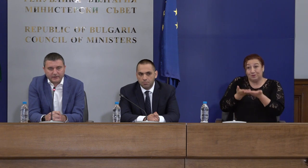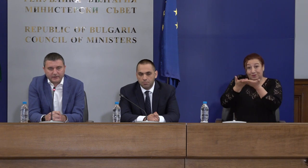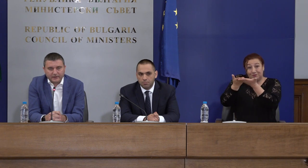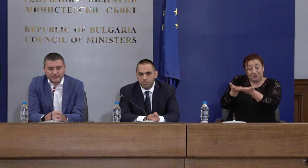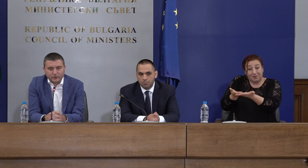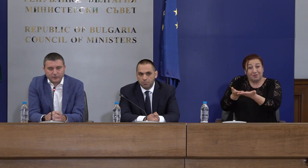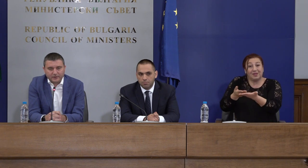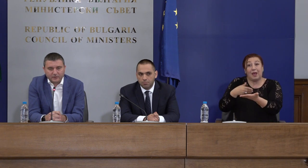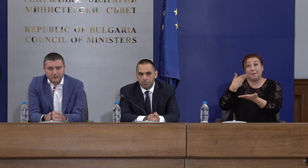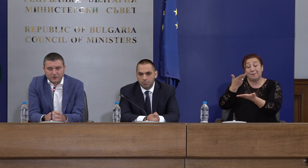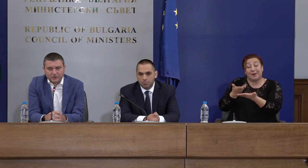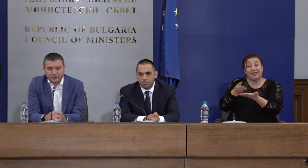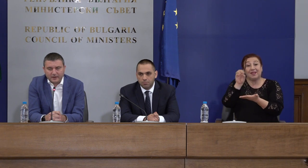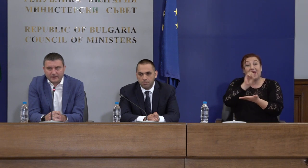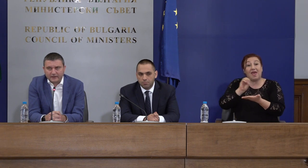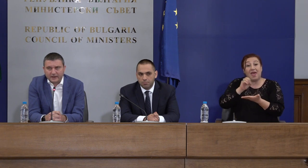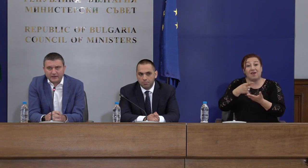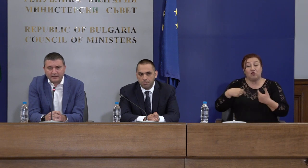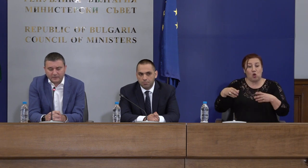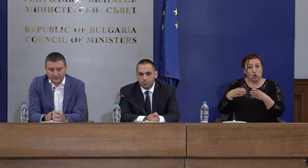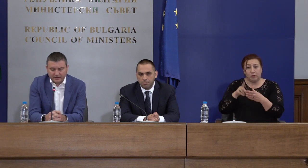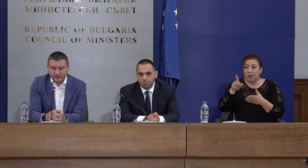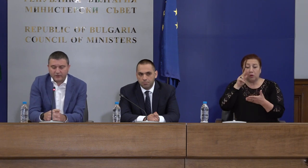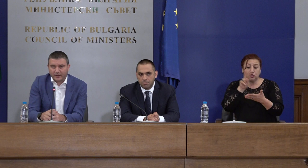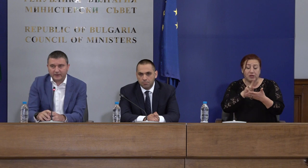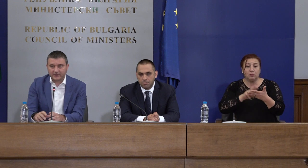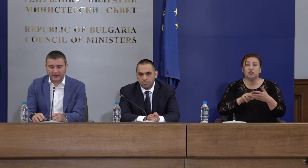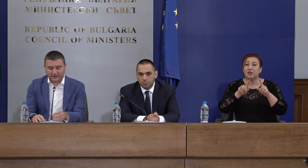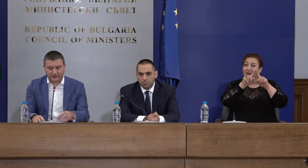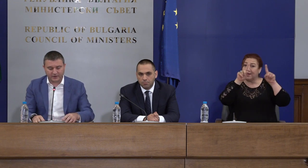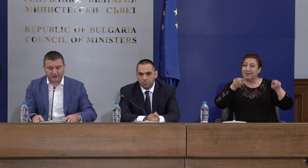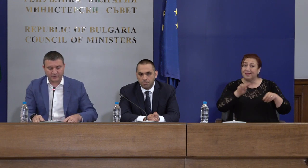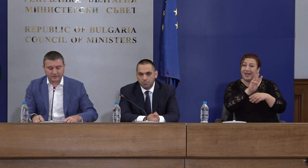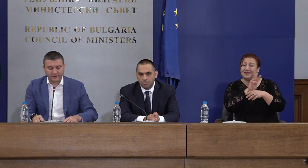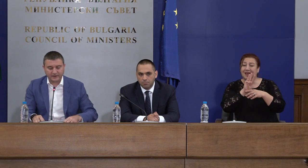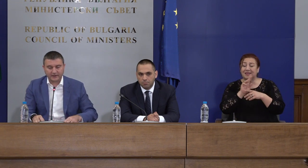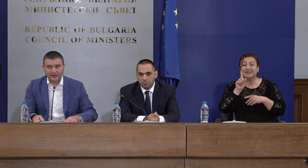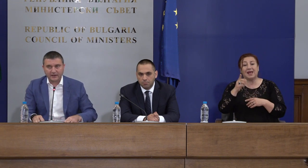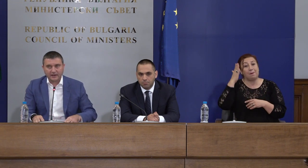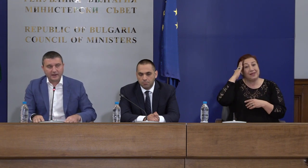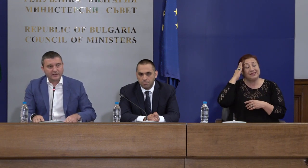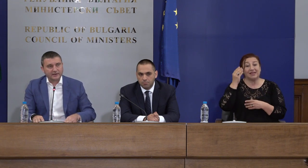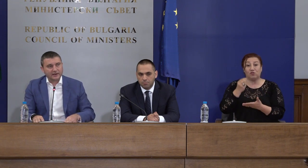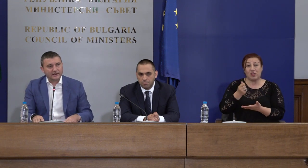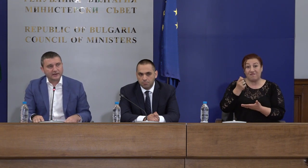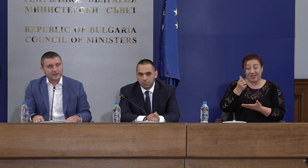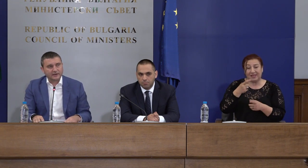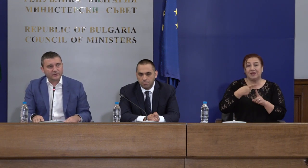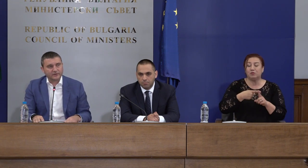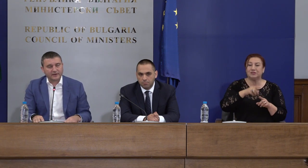пред Еврогрупата, което може да го намерите и на страницата на Българската народна банка и на страницата на Министерство на финансите,